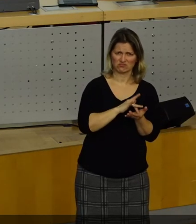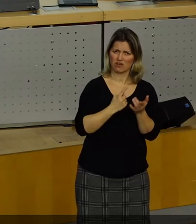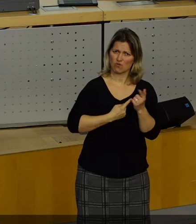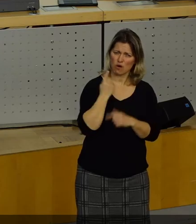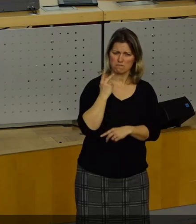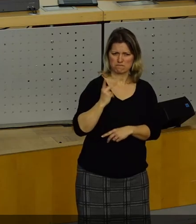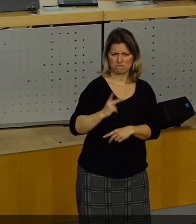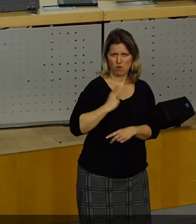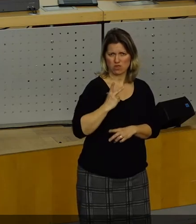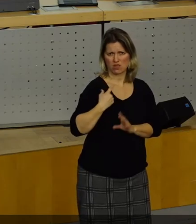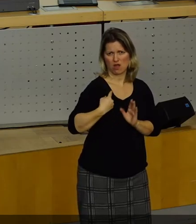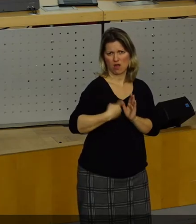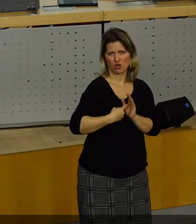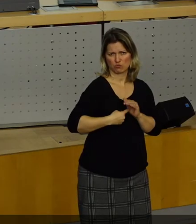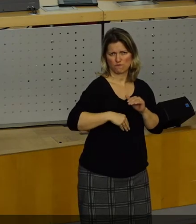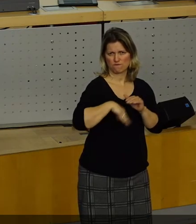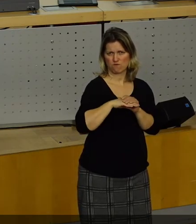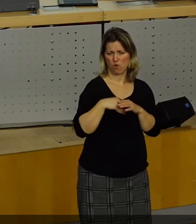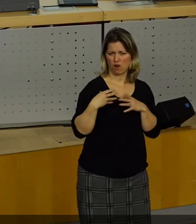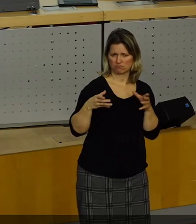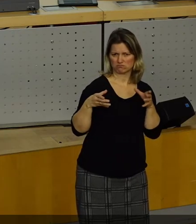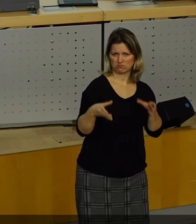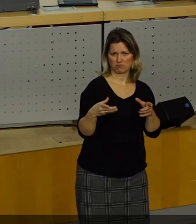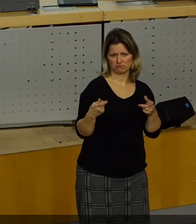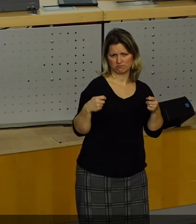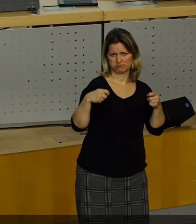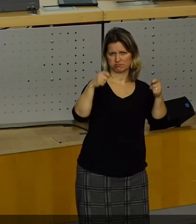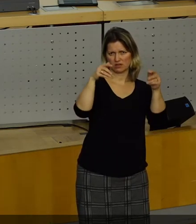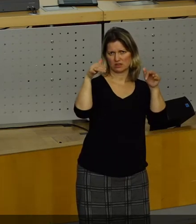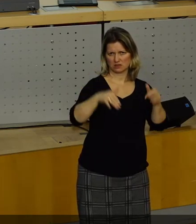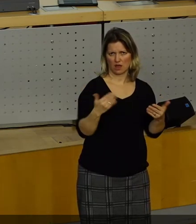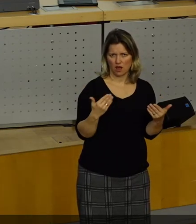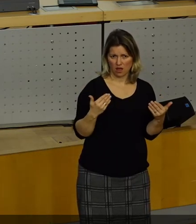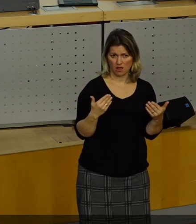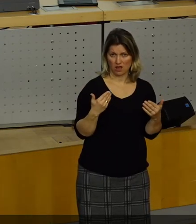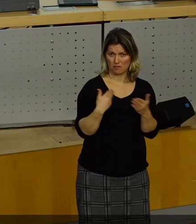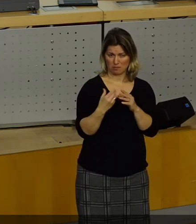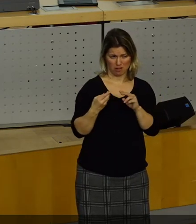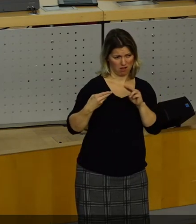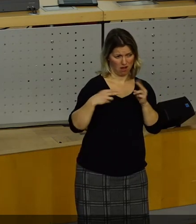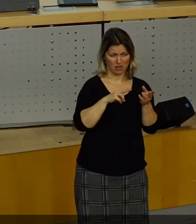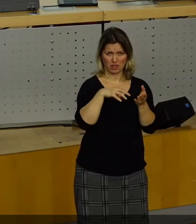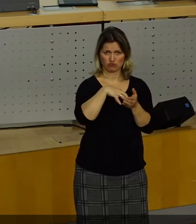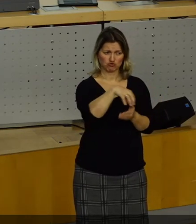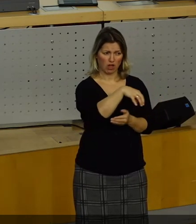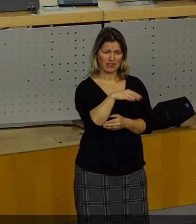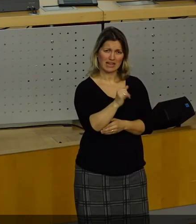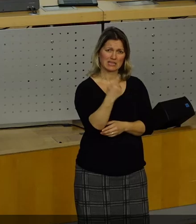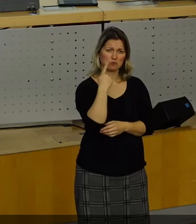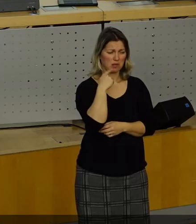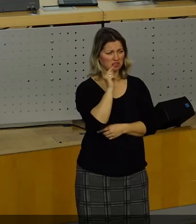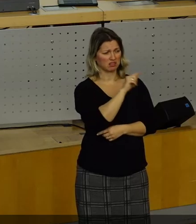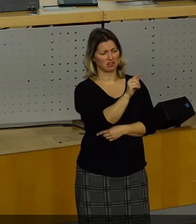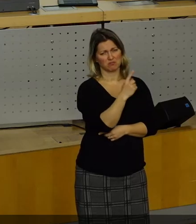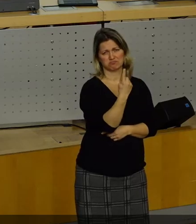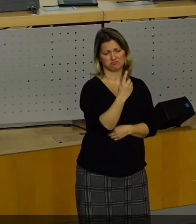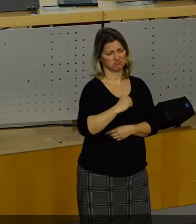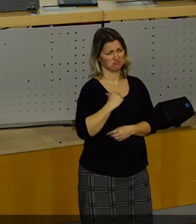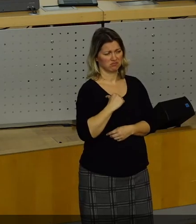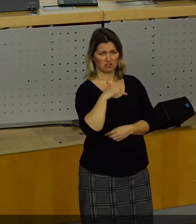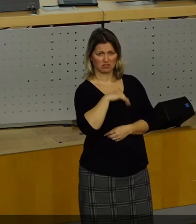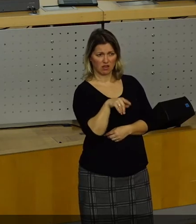moderne Architektur zuzulassen und sie zu realisieren. Alle Städte, die momentan so als hip gelten oder wo sich was entwickelt, haben